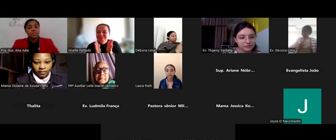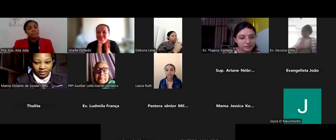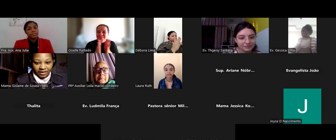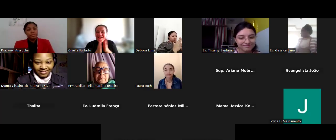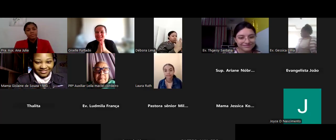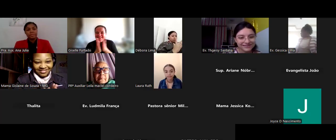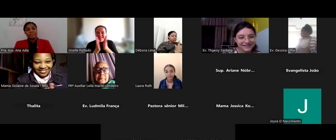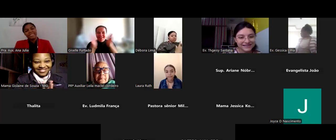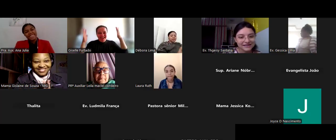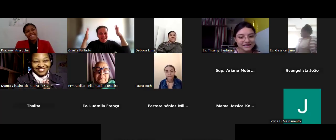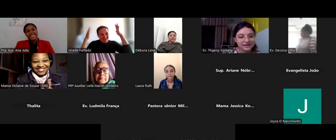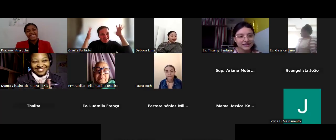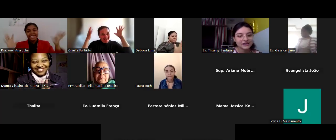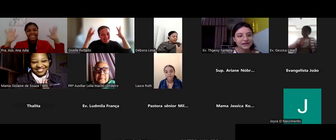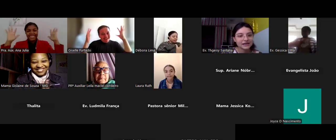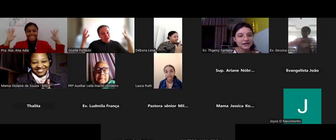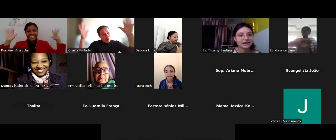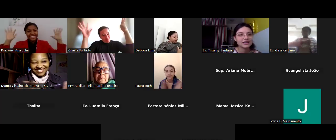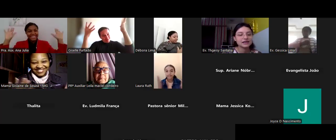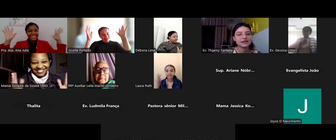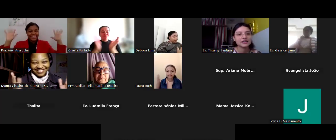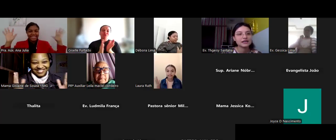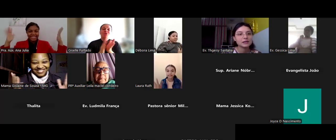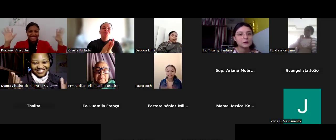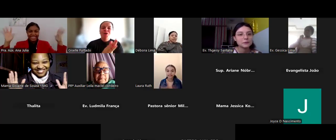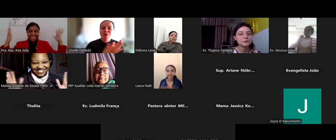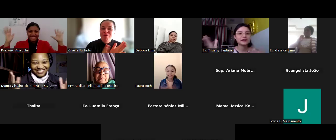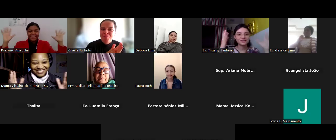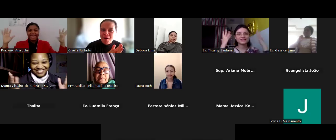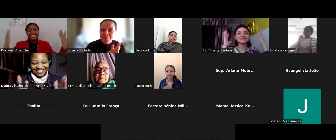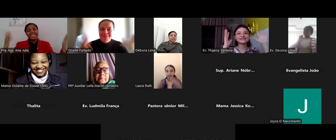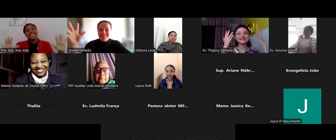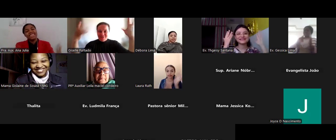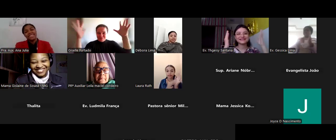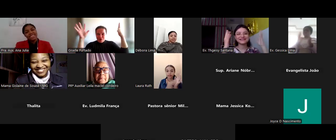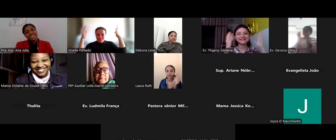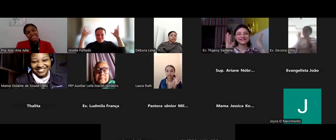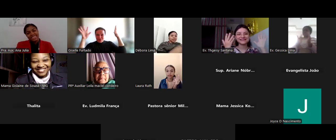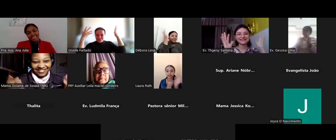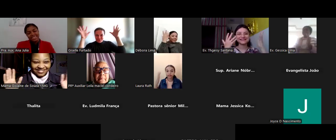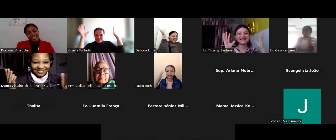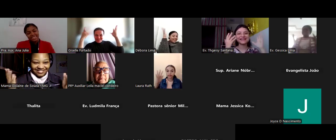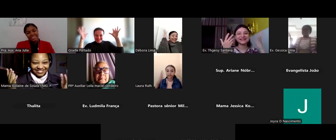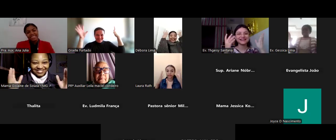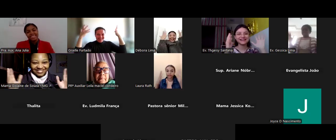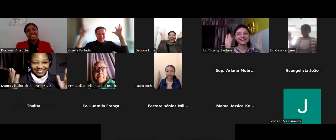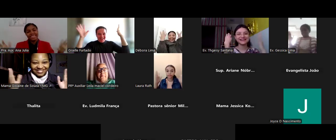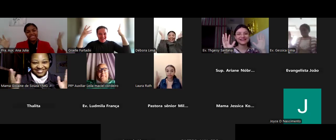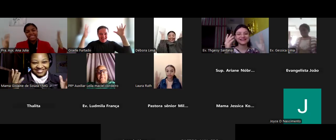uma frase. Ê! Palmas em Libras. O surdo não ouve palmas, então as palmas para o surdo são assim.